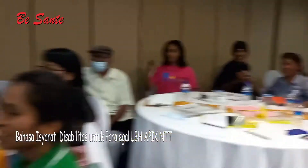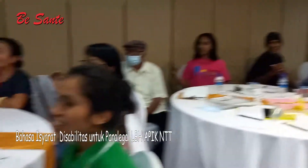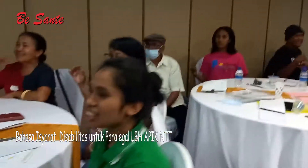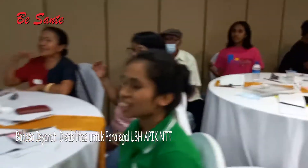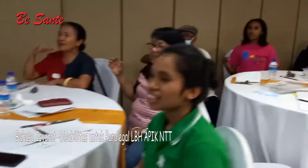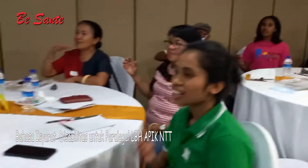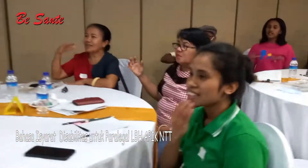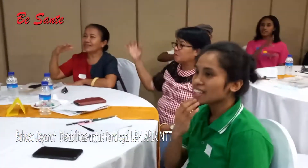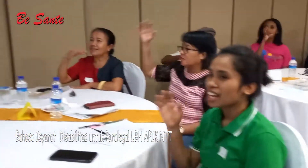malam.